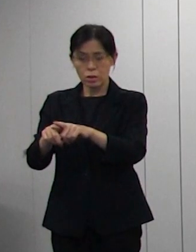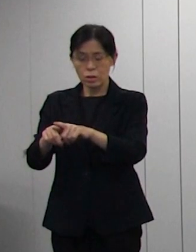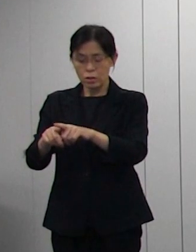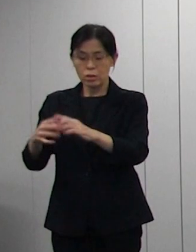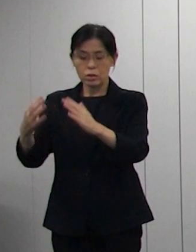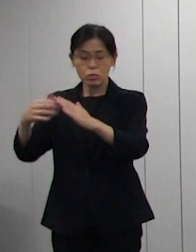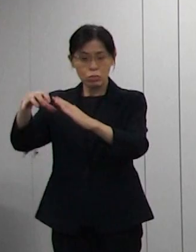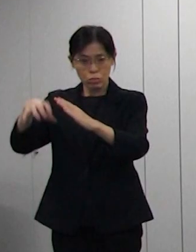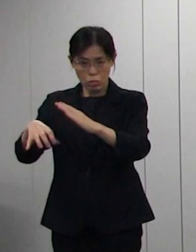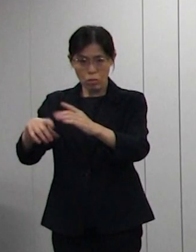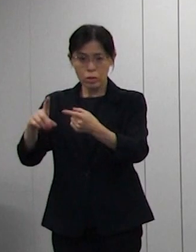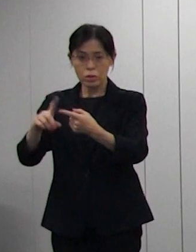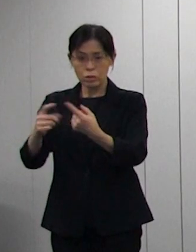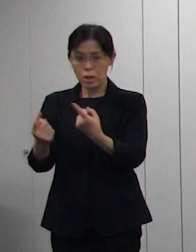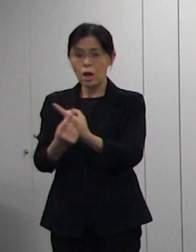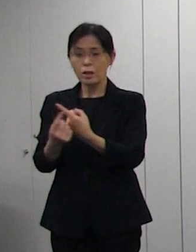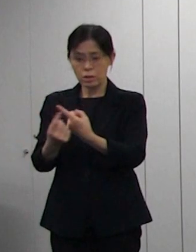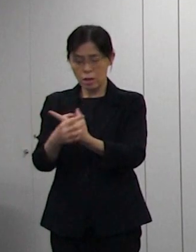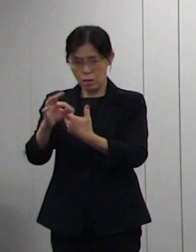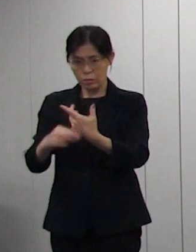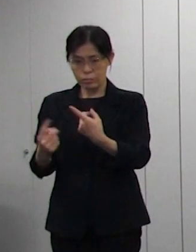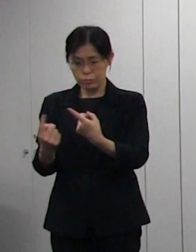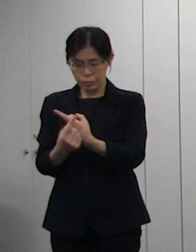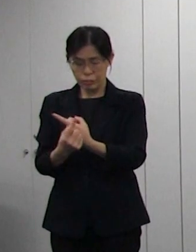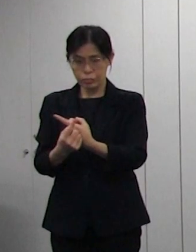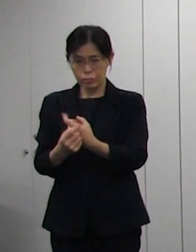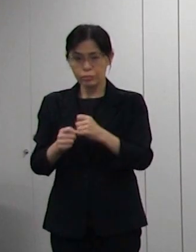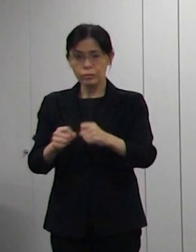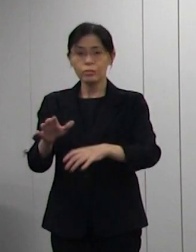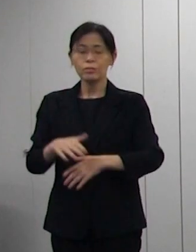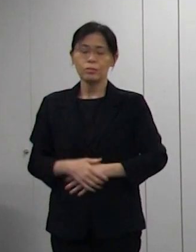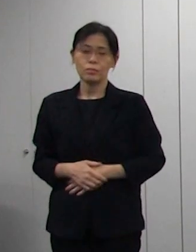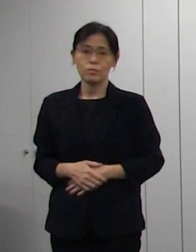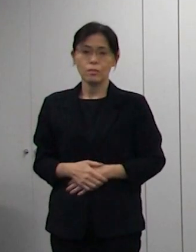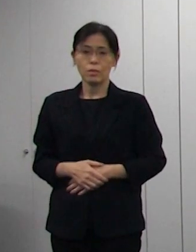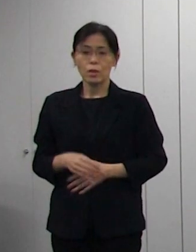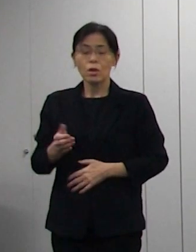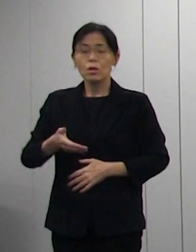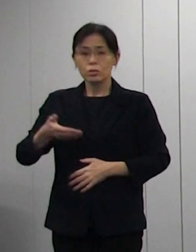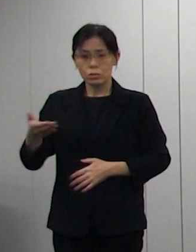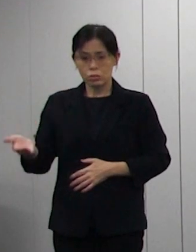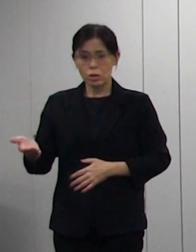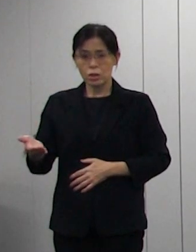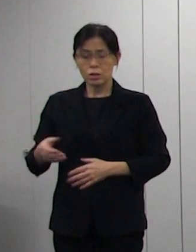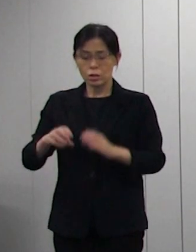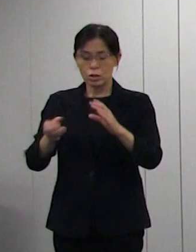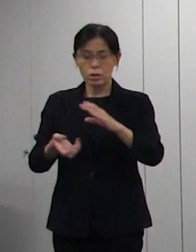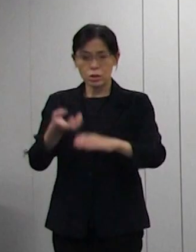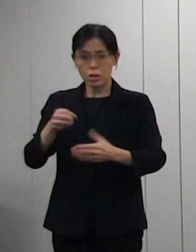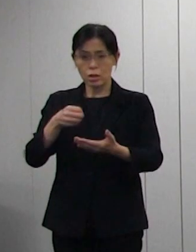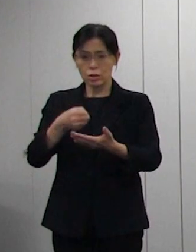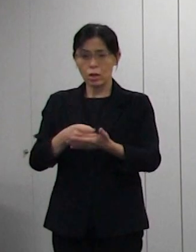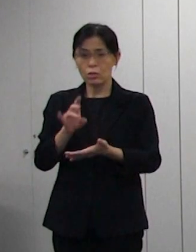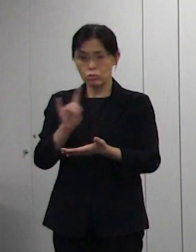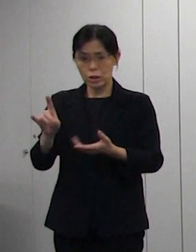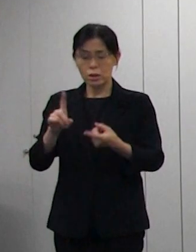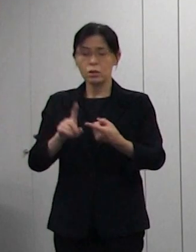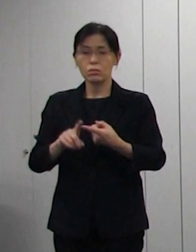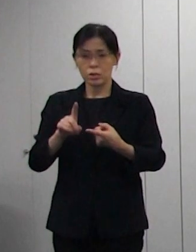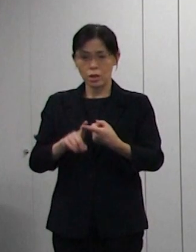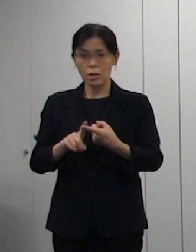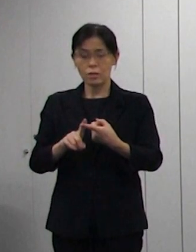統合総合支所の位置について改正するものであります。次に事件決議についてであります